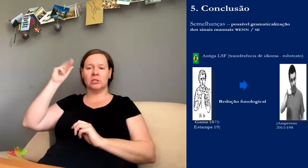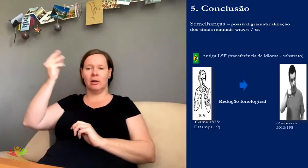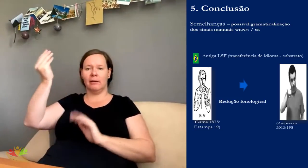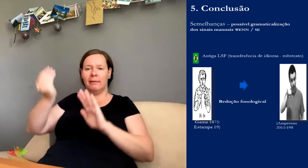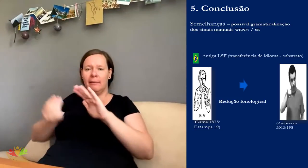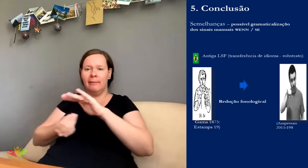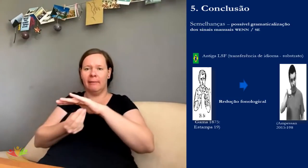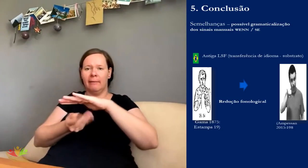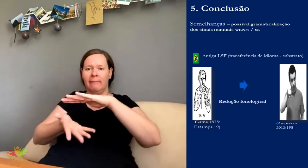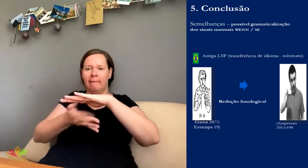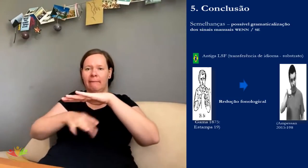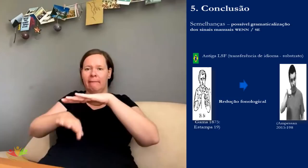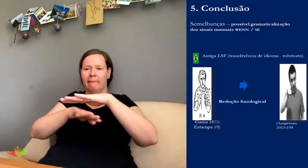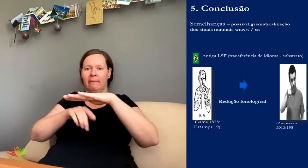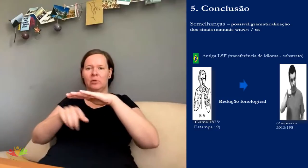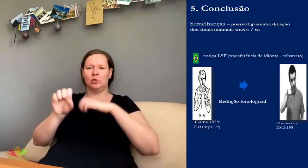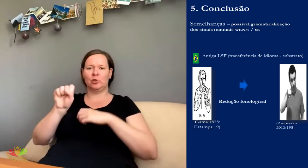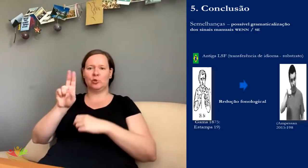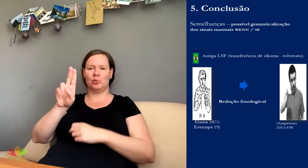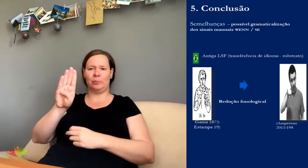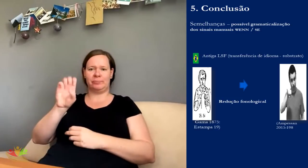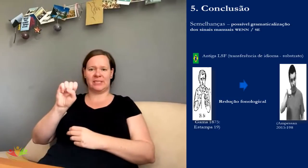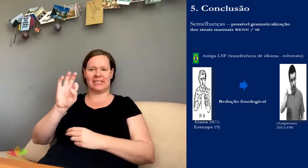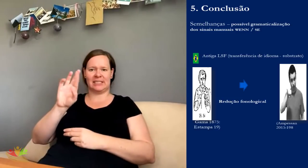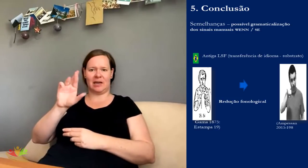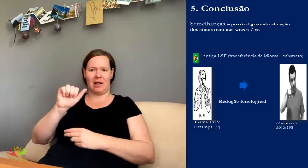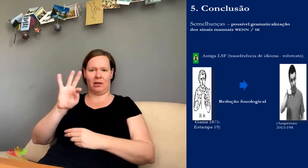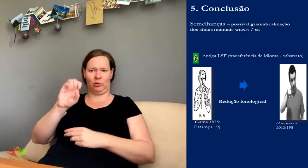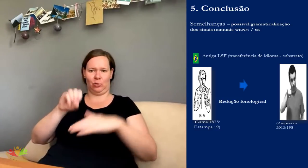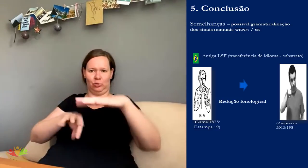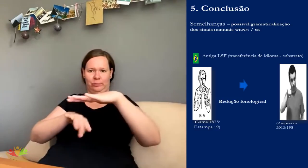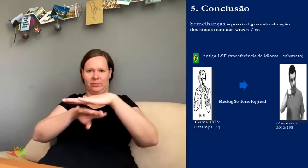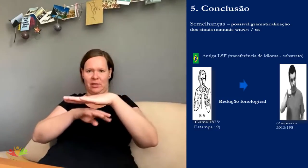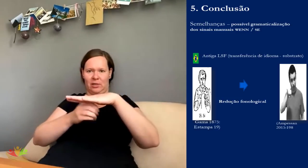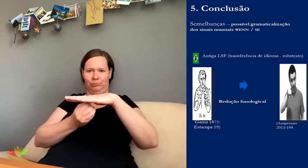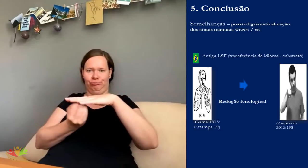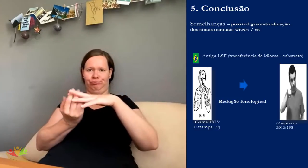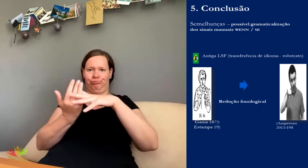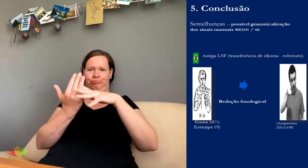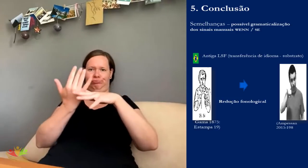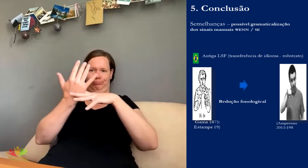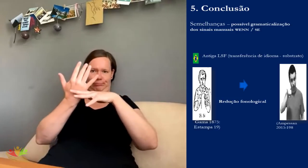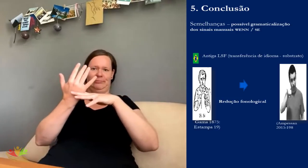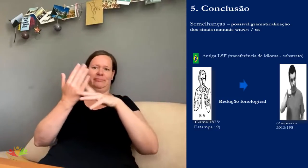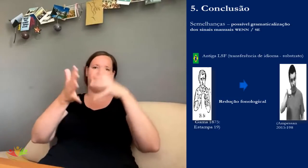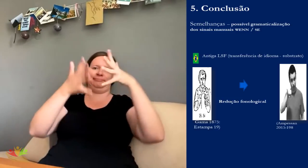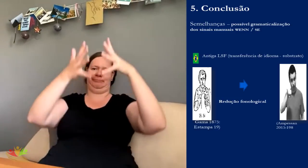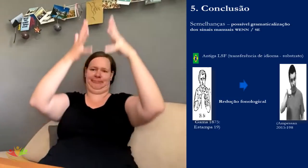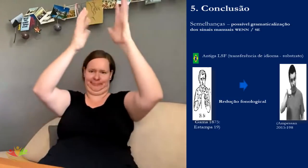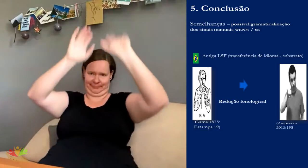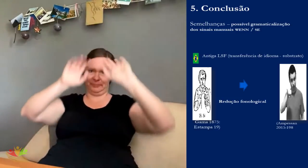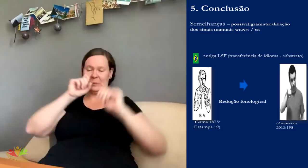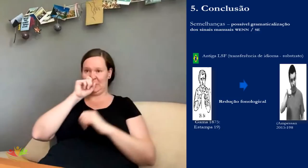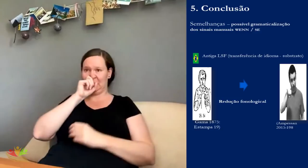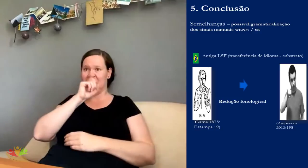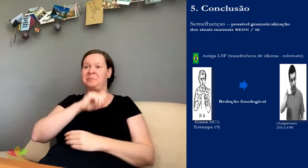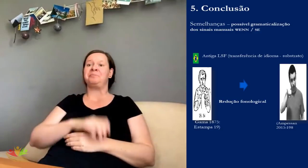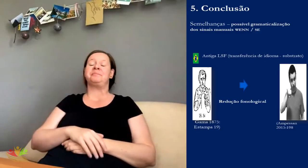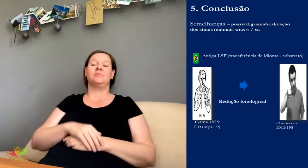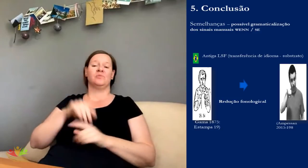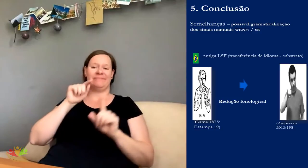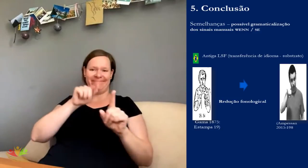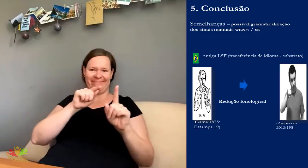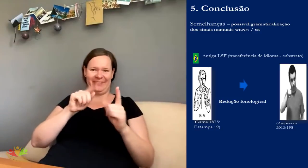tido origem na língua de sinais francesa, e isso funcionou como substrato para o que a gente conhece hoje